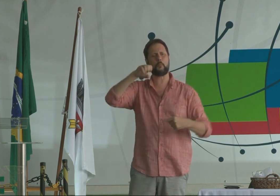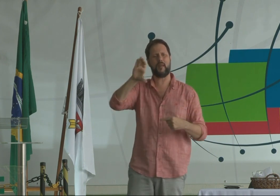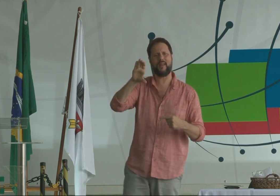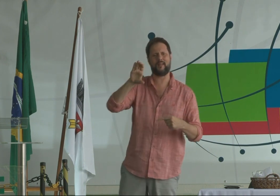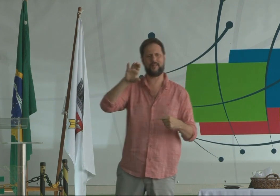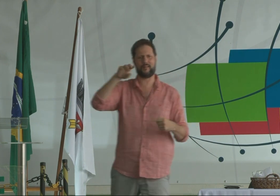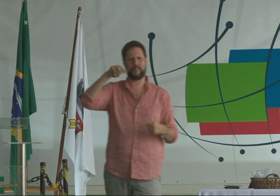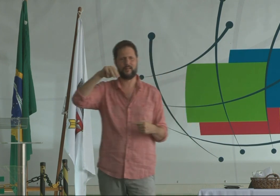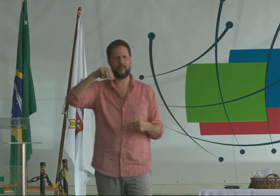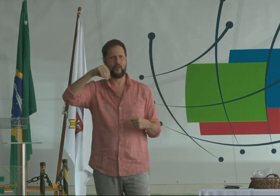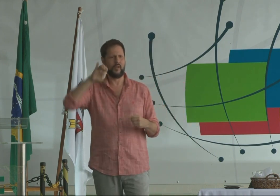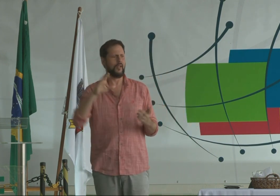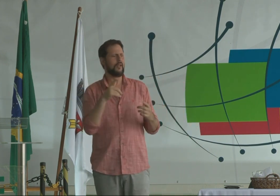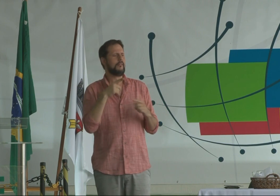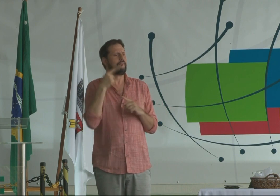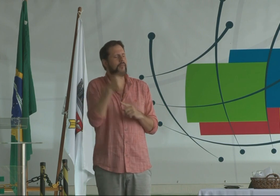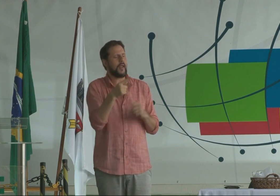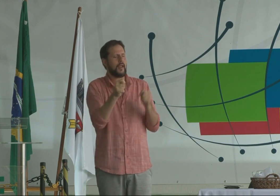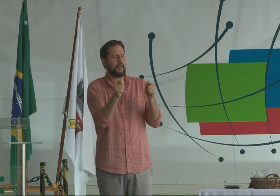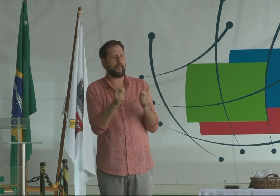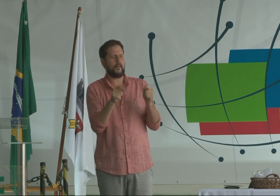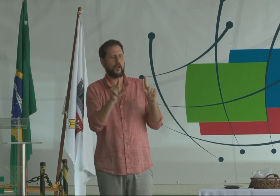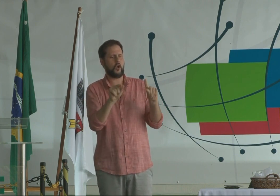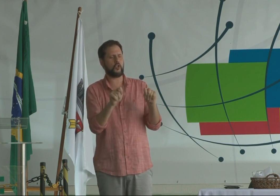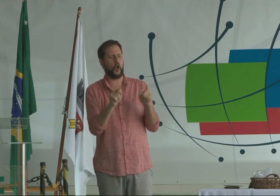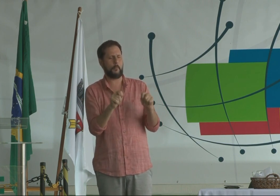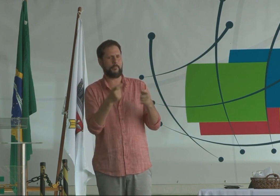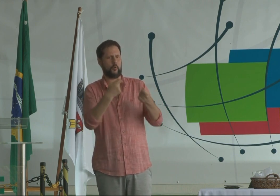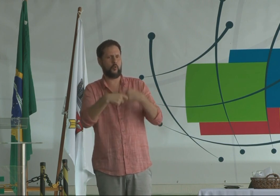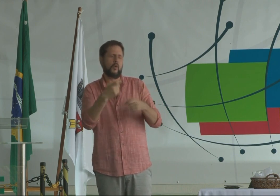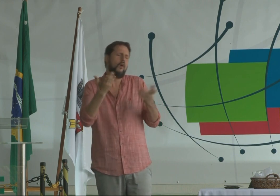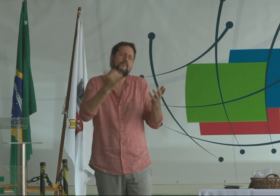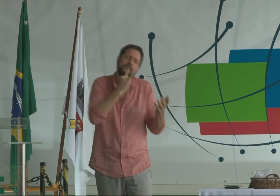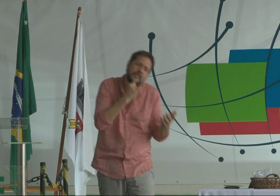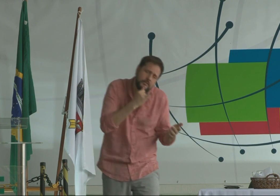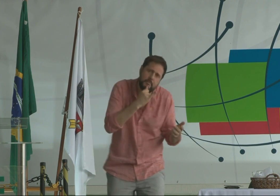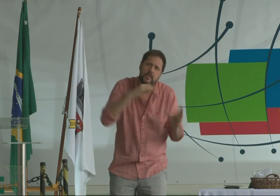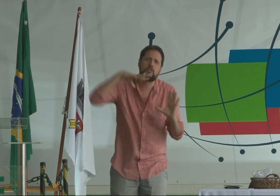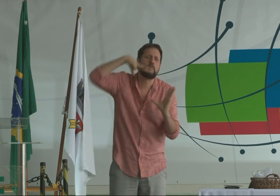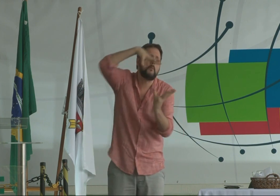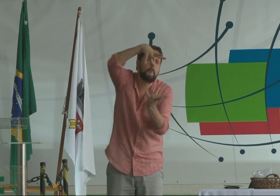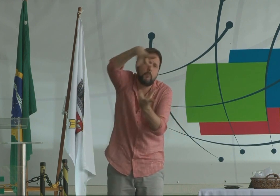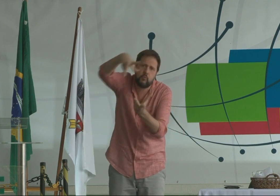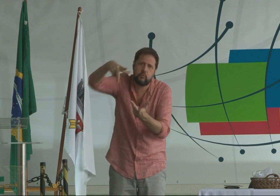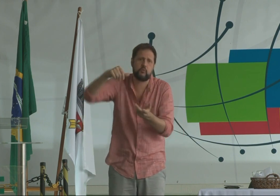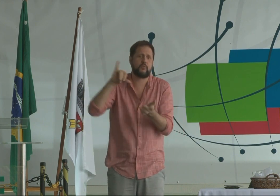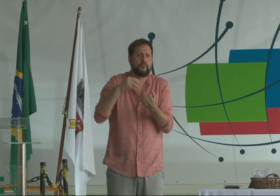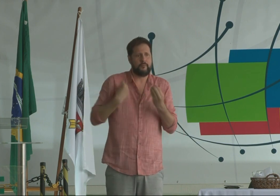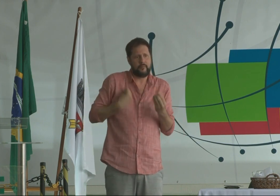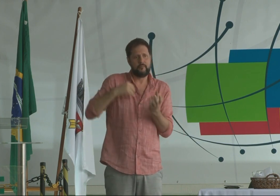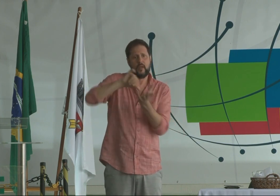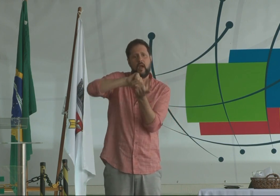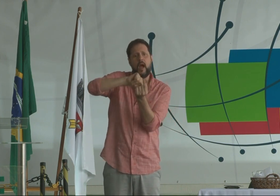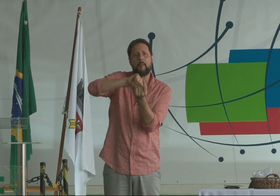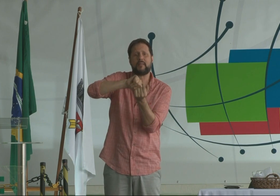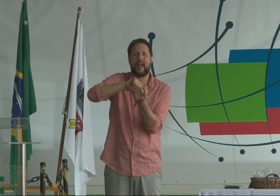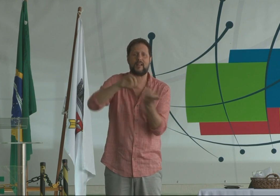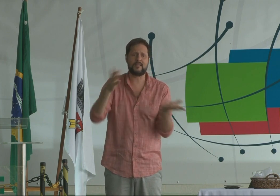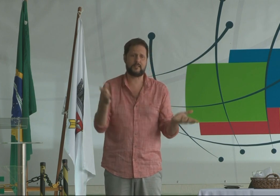Existe uma política do MEC que fala da questão econômica. Infelizmente, é o mundo que a gente vive, a questão